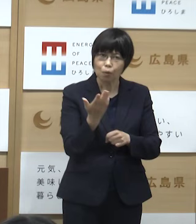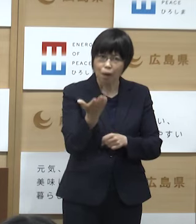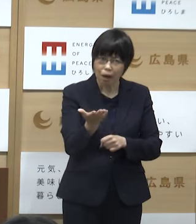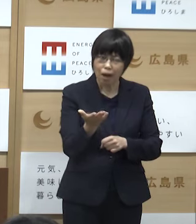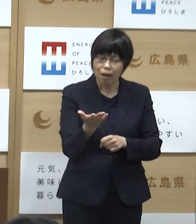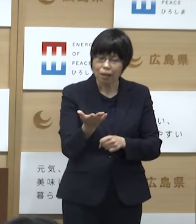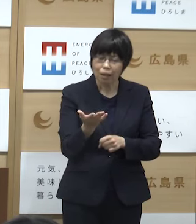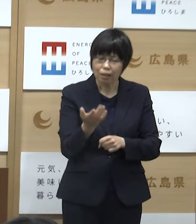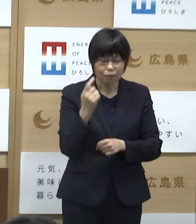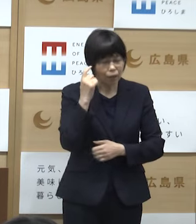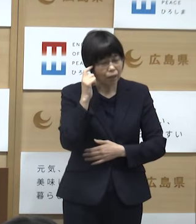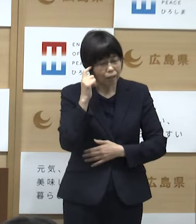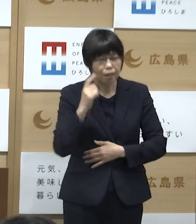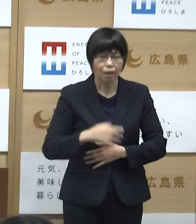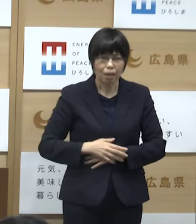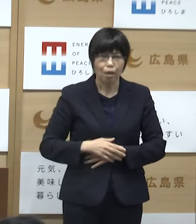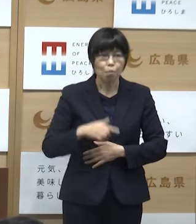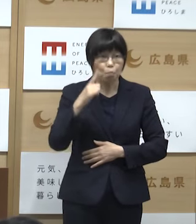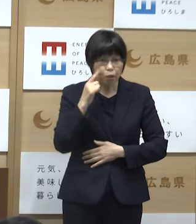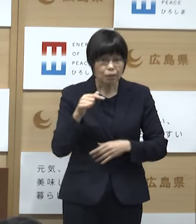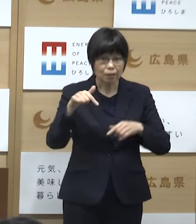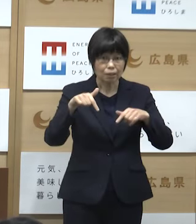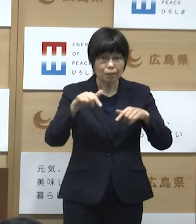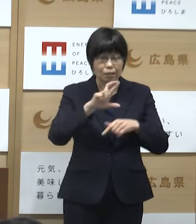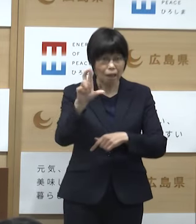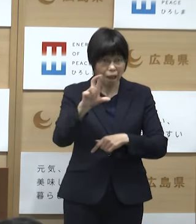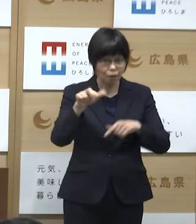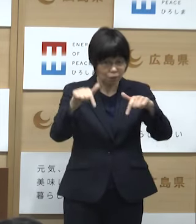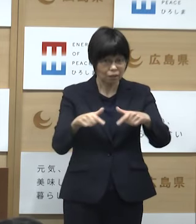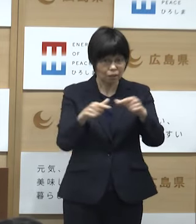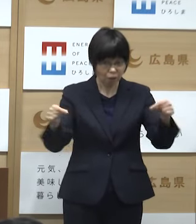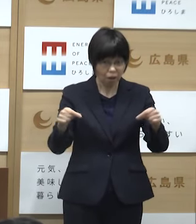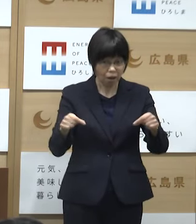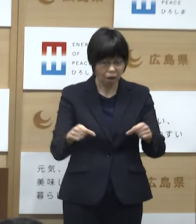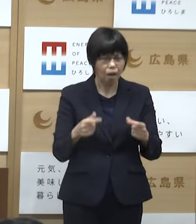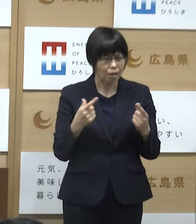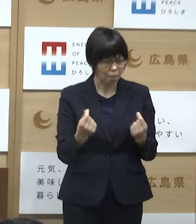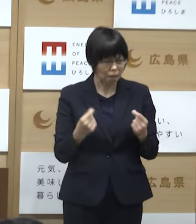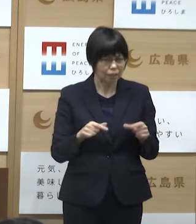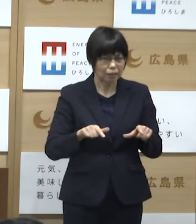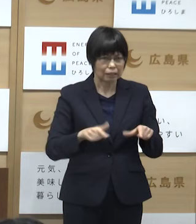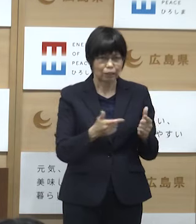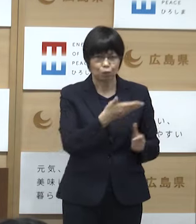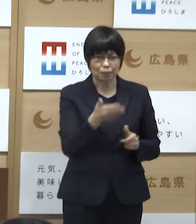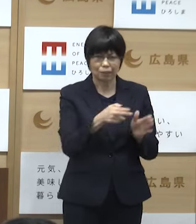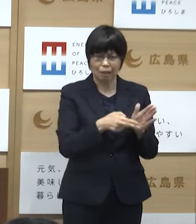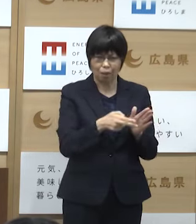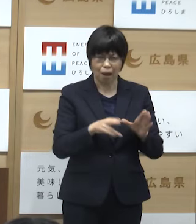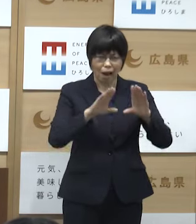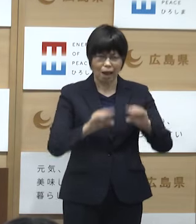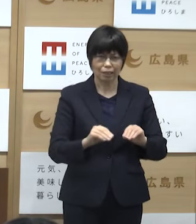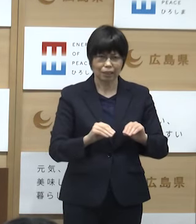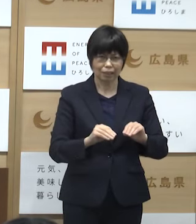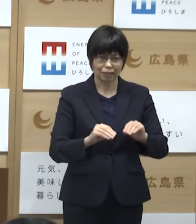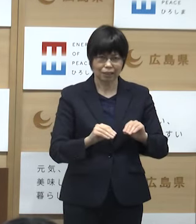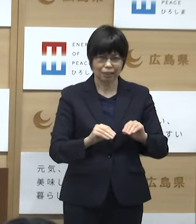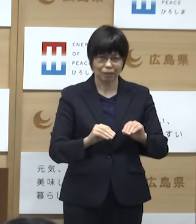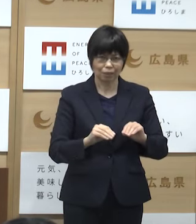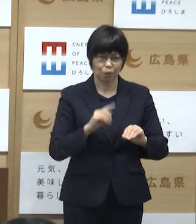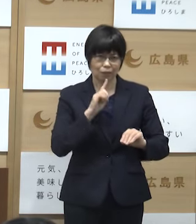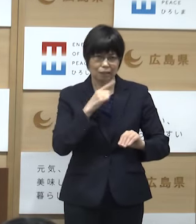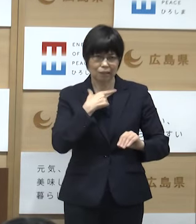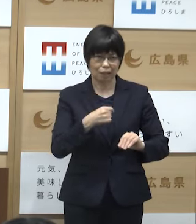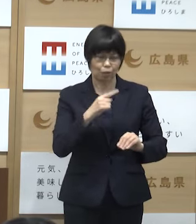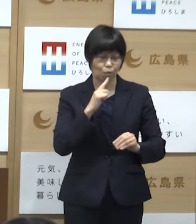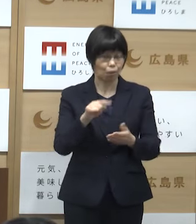中でもし JR さんがいやこれは廃止を前提に相談をしたいんですというふうにおっしゃったら